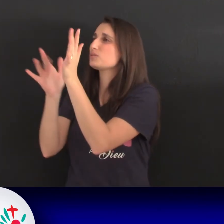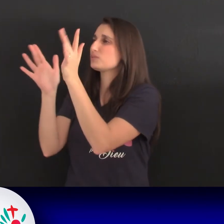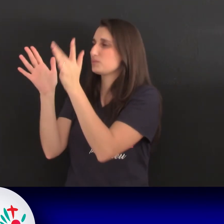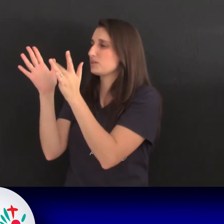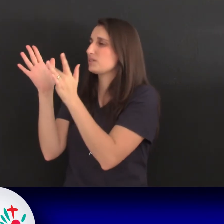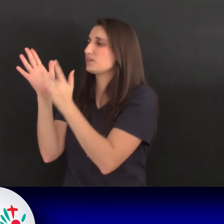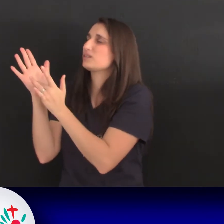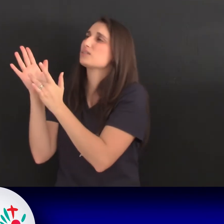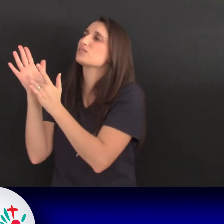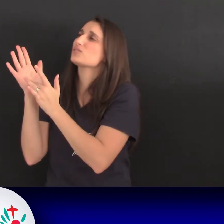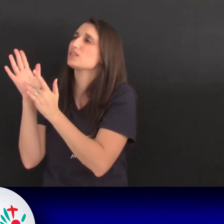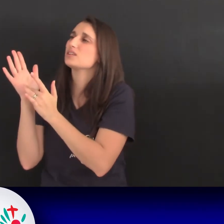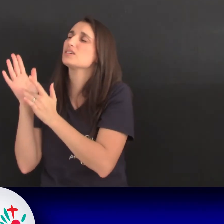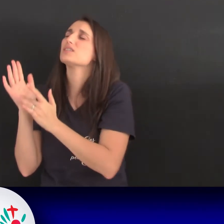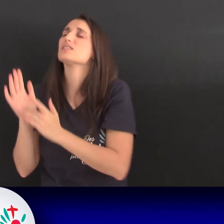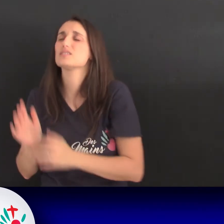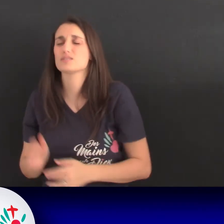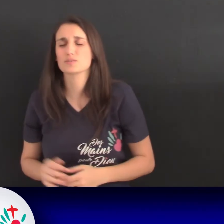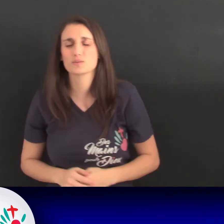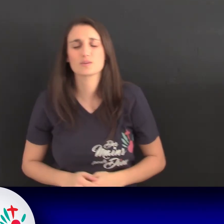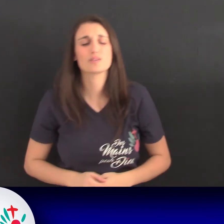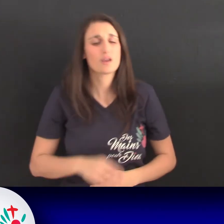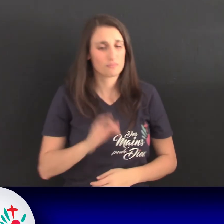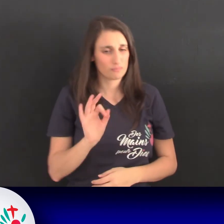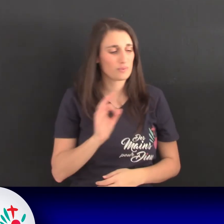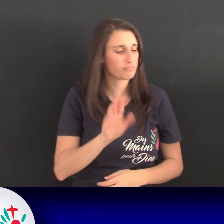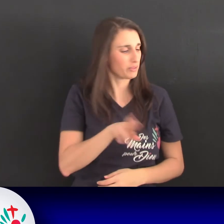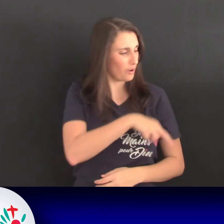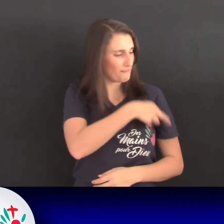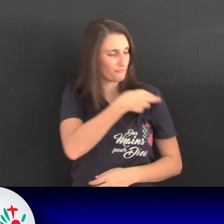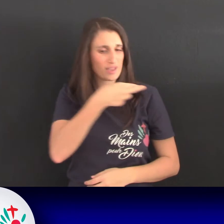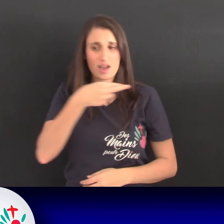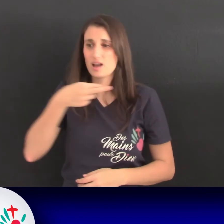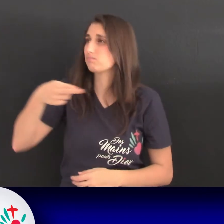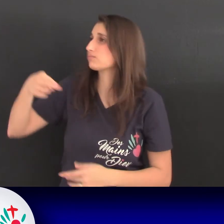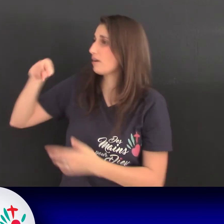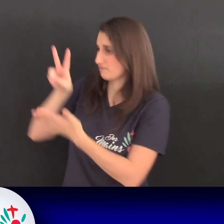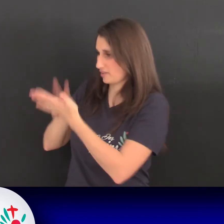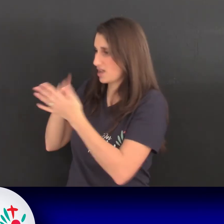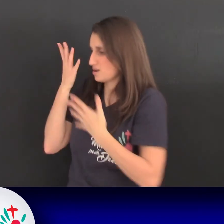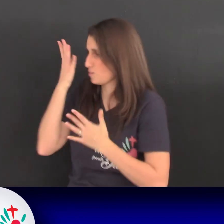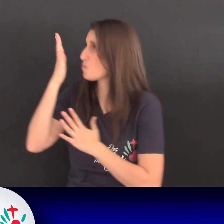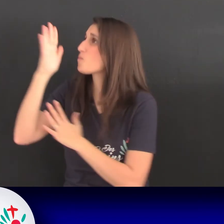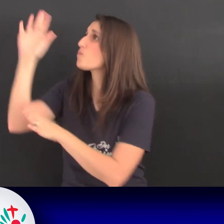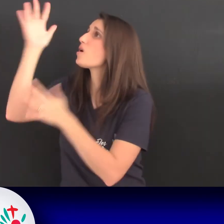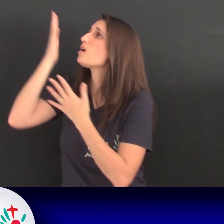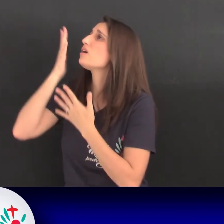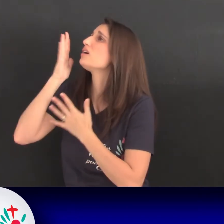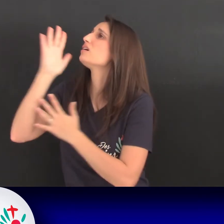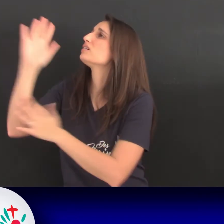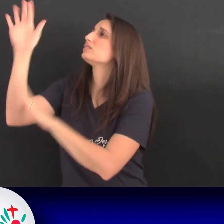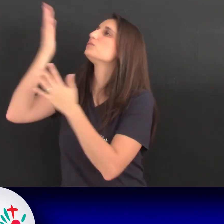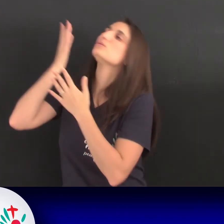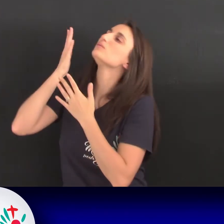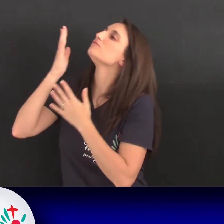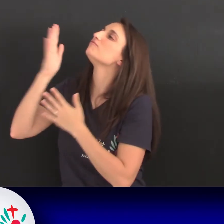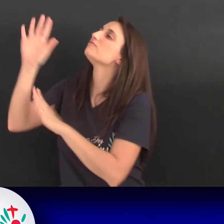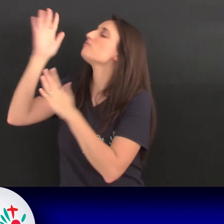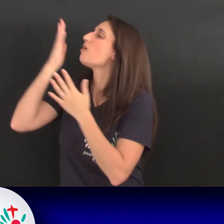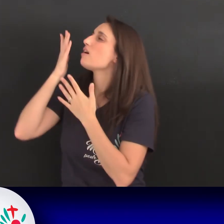centré sur toi, Jésus. Je reviens au cœur de la